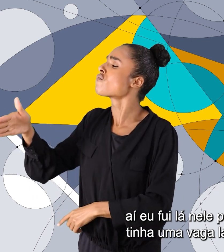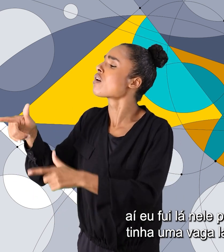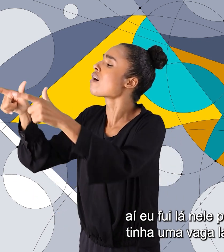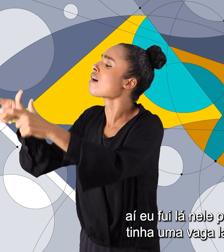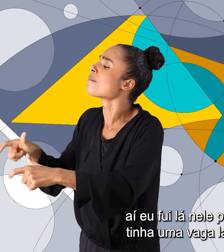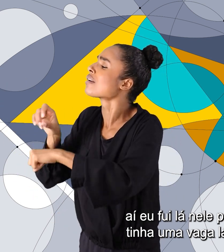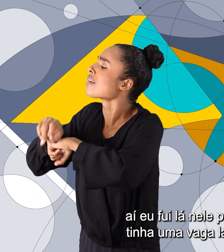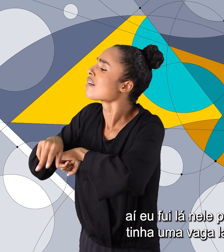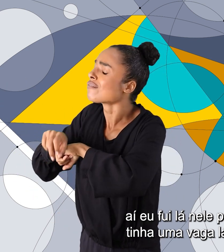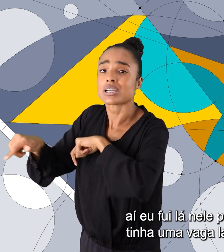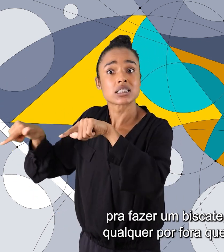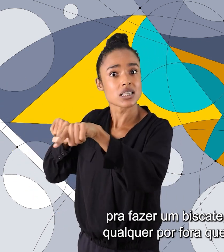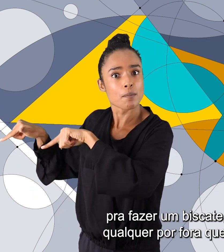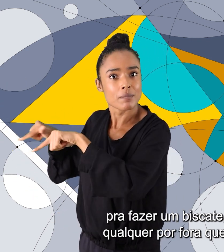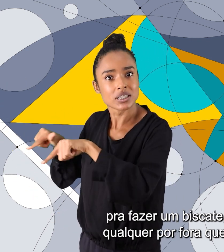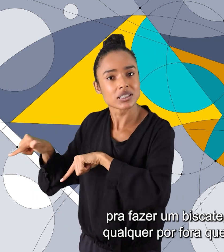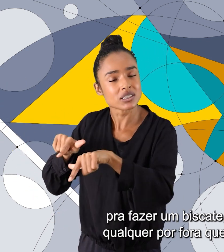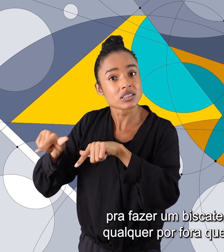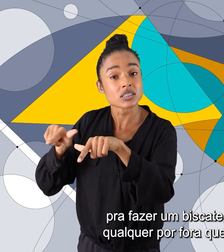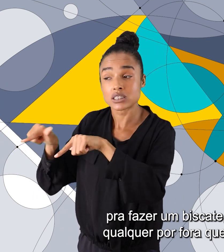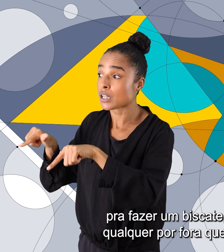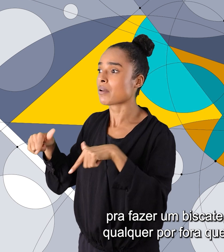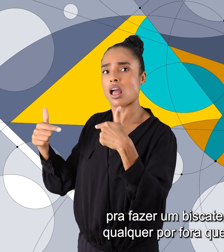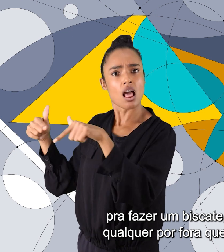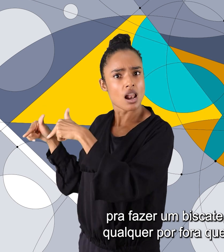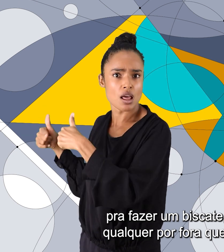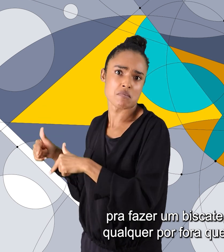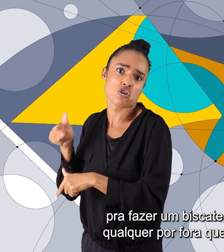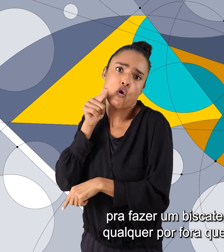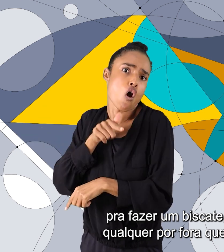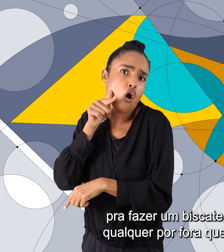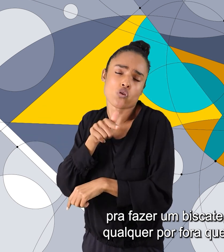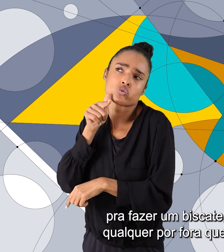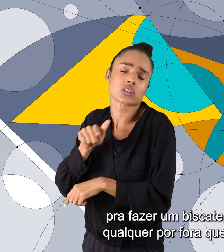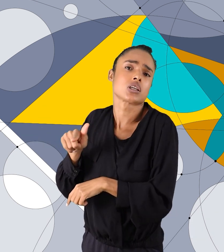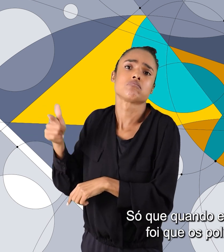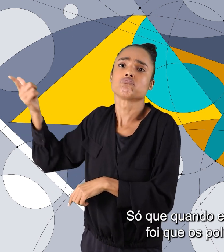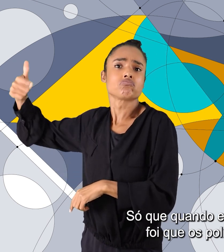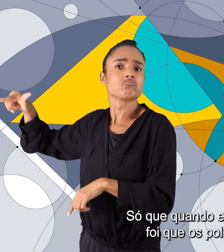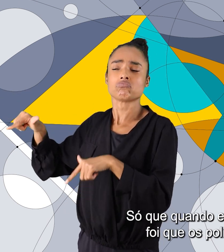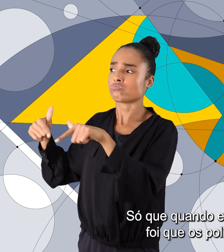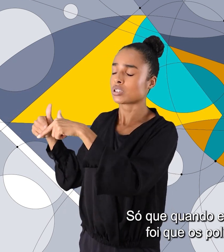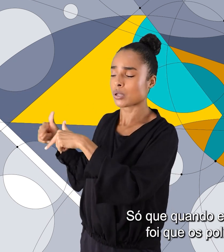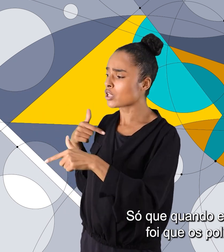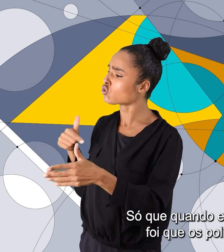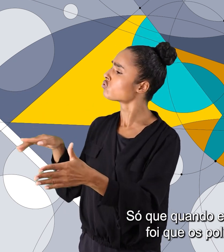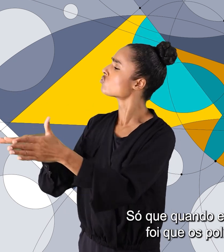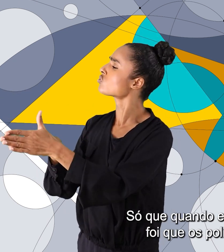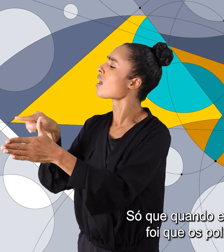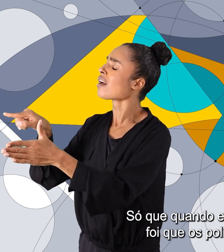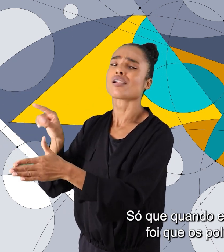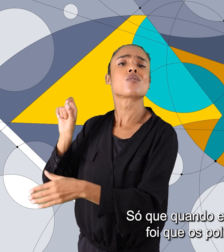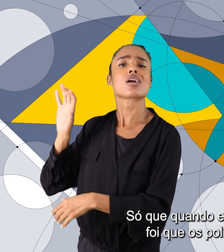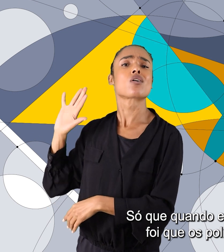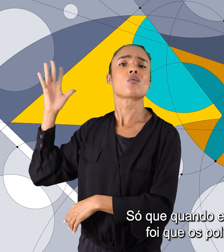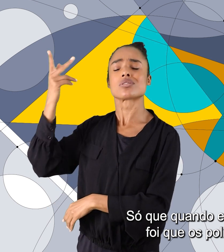uma vaga lá de biscate, pra fazer um biscate, pra ganhar um qualquer por fora que já julgava, né? Só que quando eu cheguei lá, foi que os